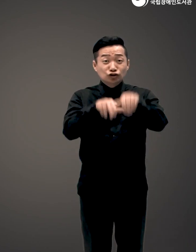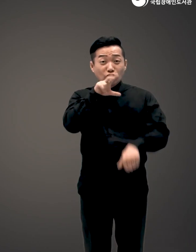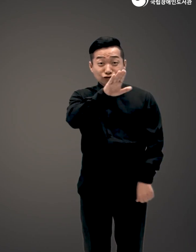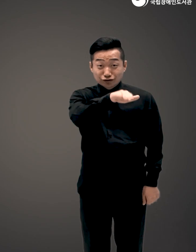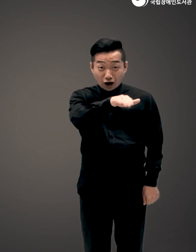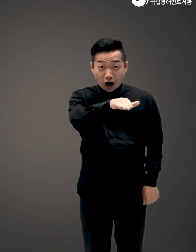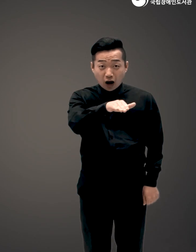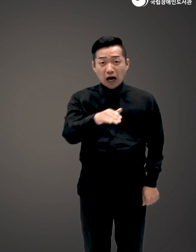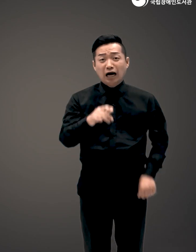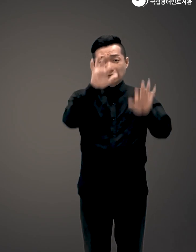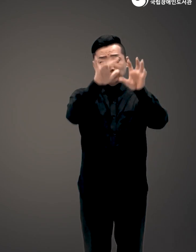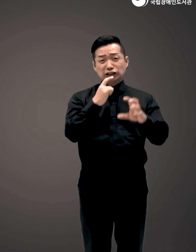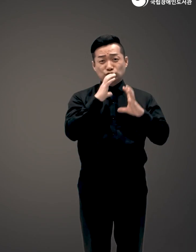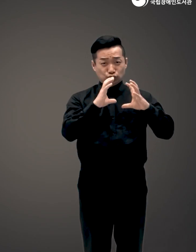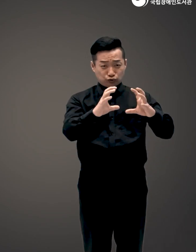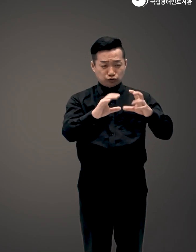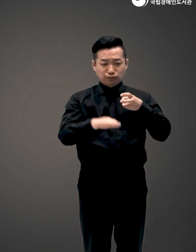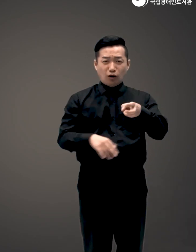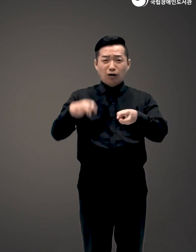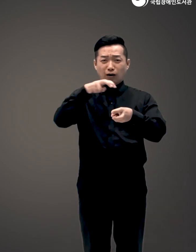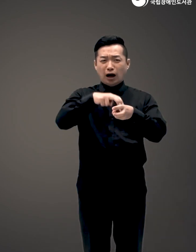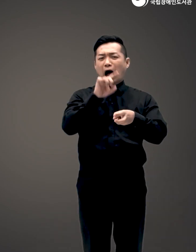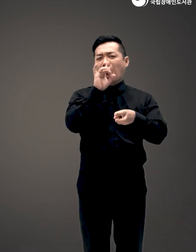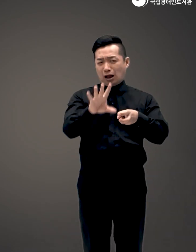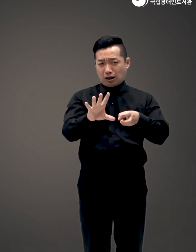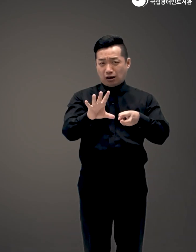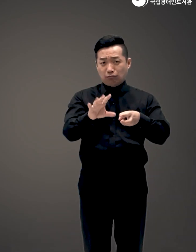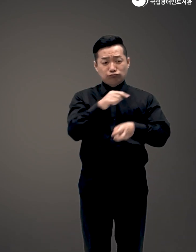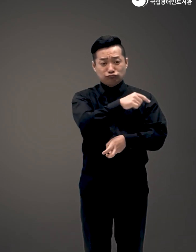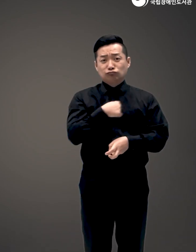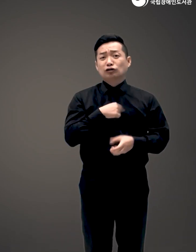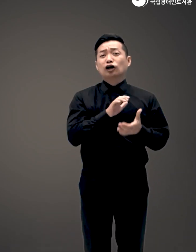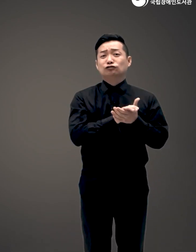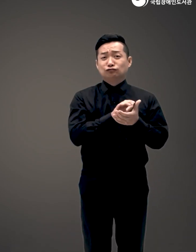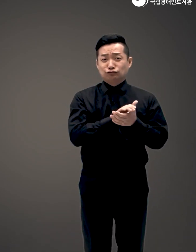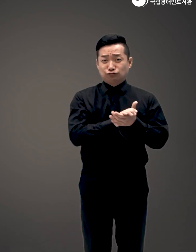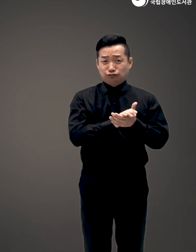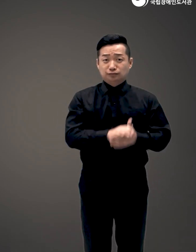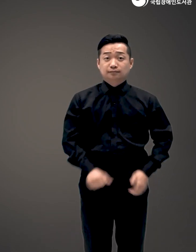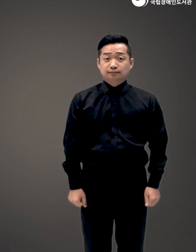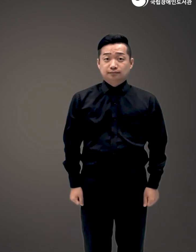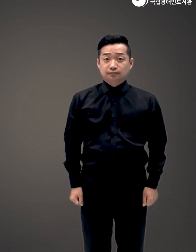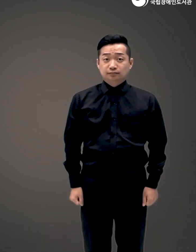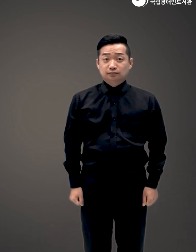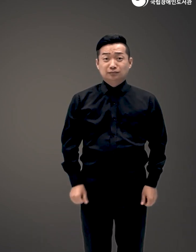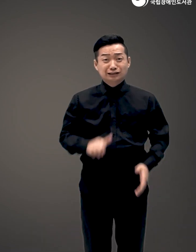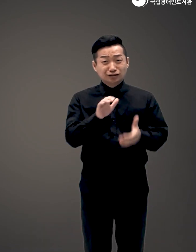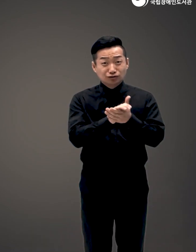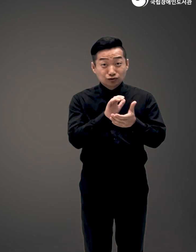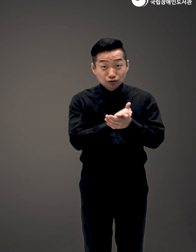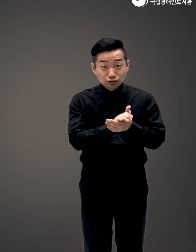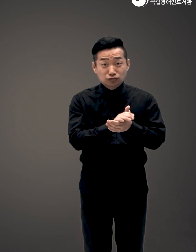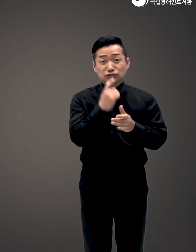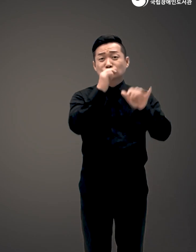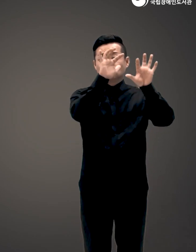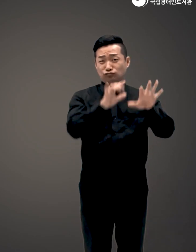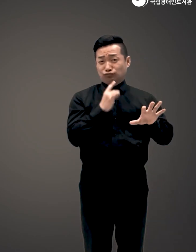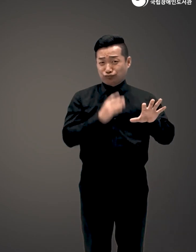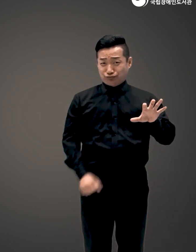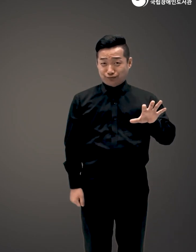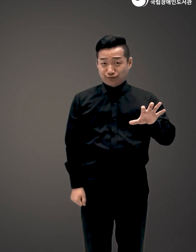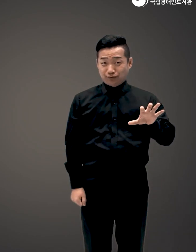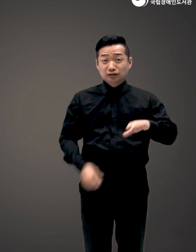두더지야, 눈덩이는 버스를 탈 수 없단다. 하지만 얘는 제 친구인걸요? 친구? 눈은